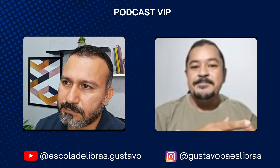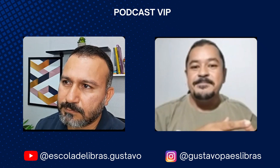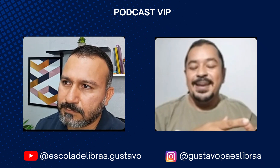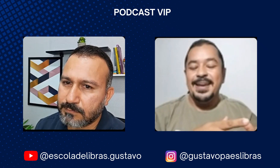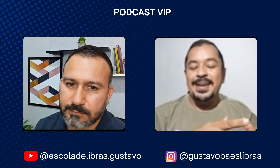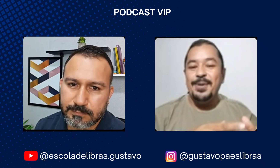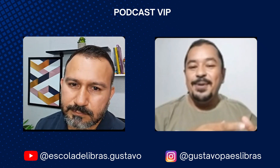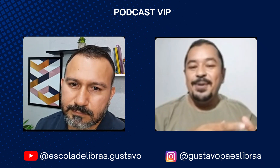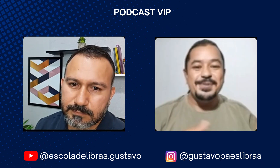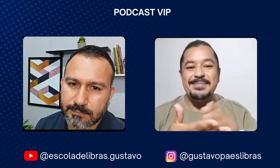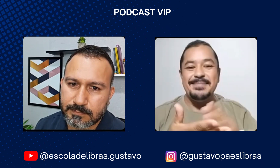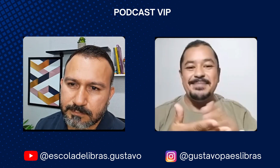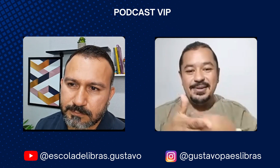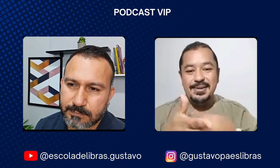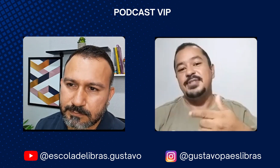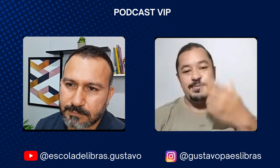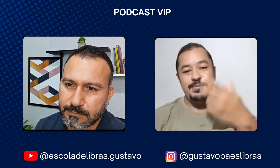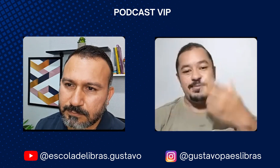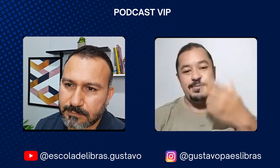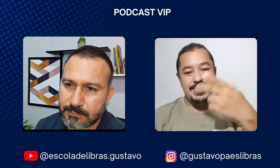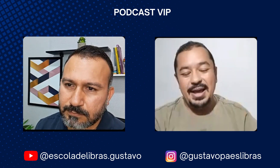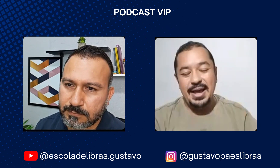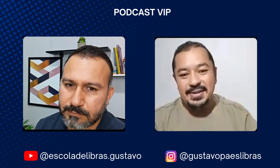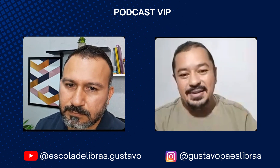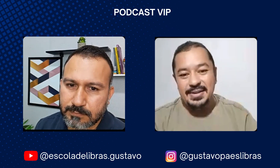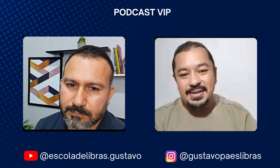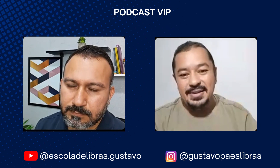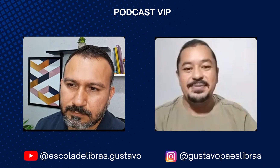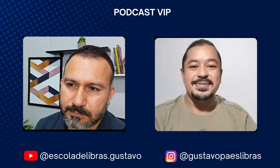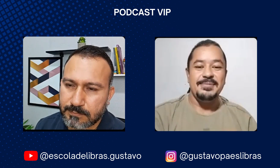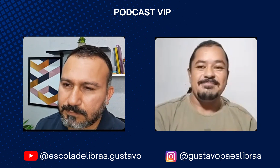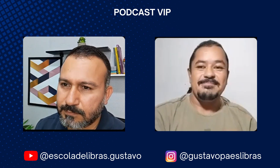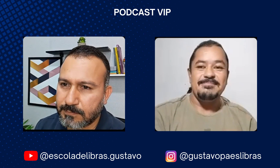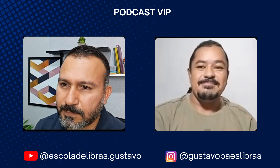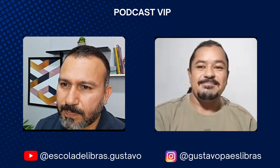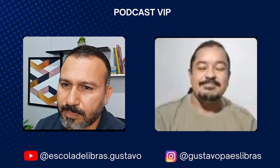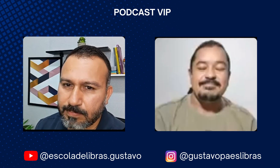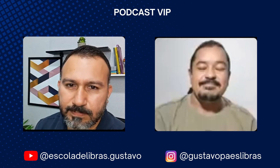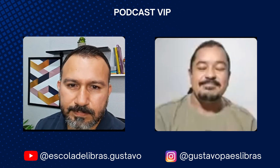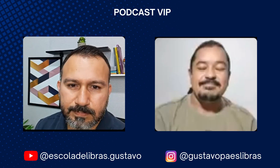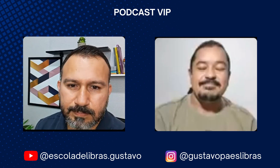natural. E alguns surdos até mesmo, né? Já vimos aqui na alguma live, né? Que eu fiz o sinal